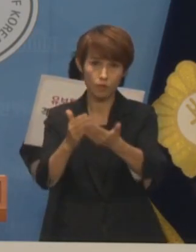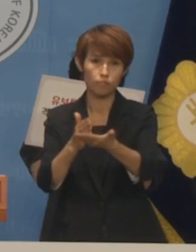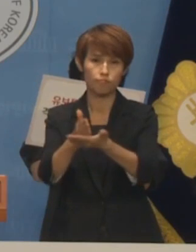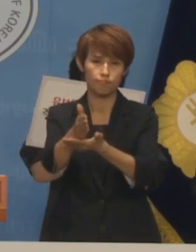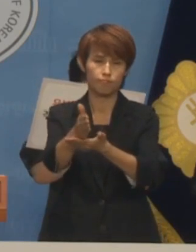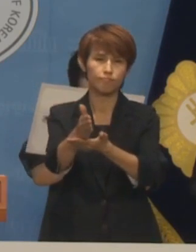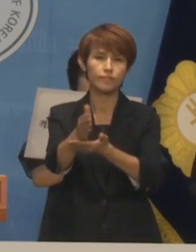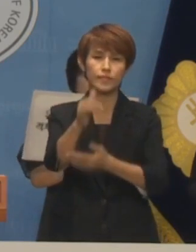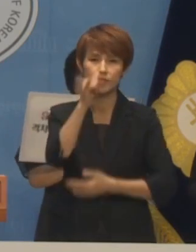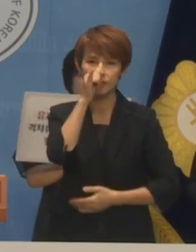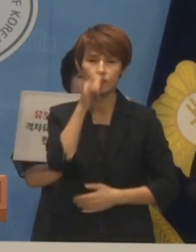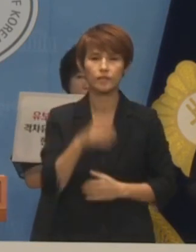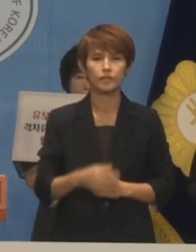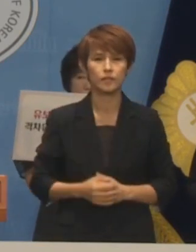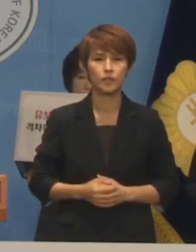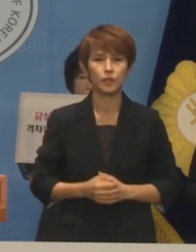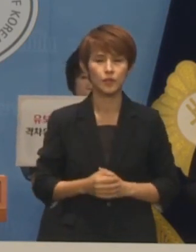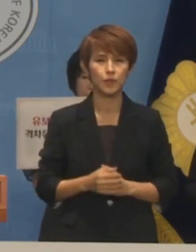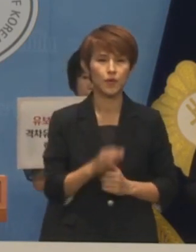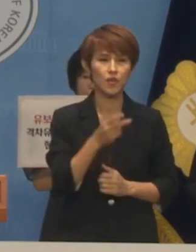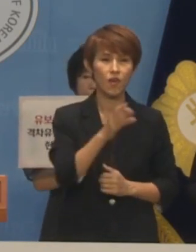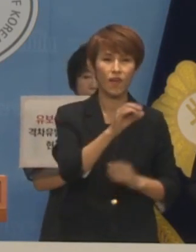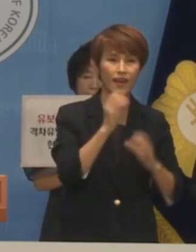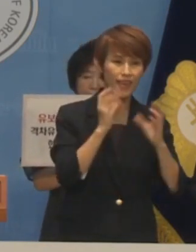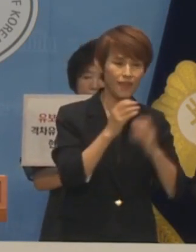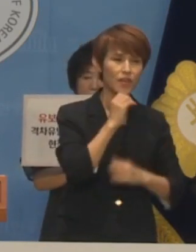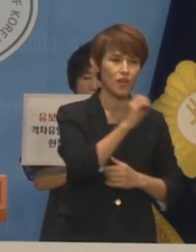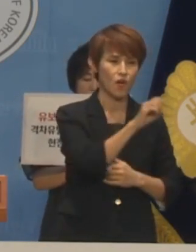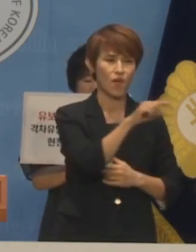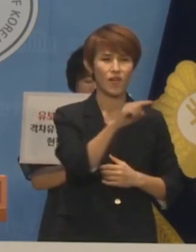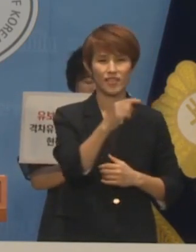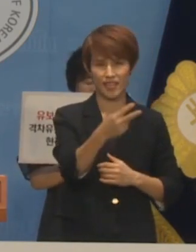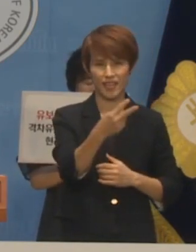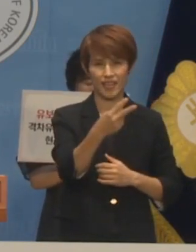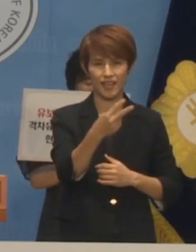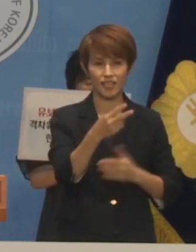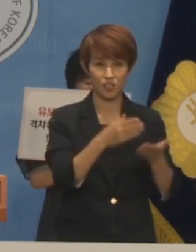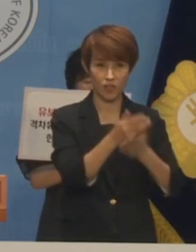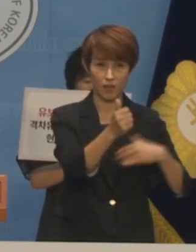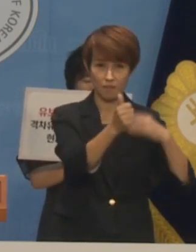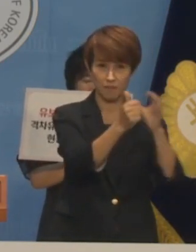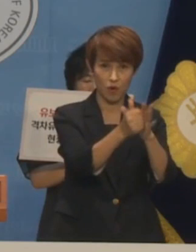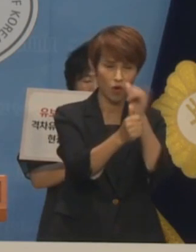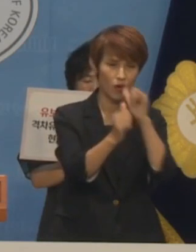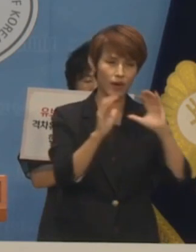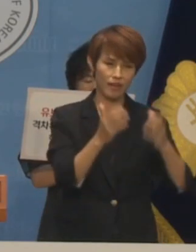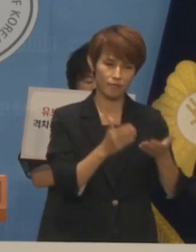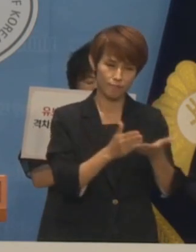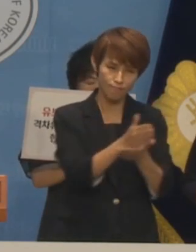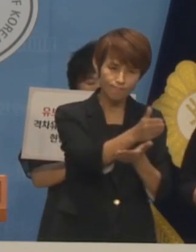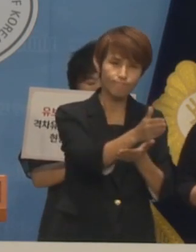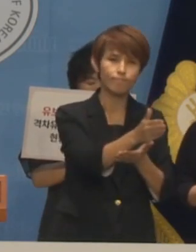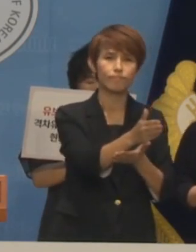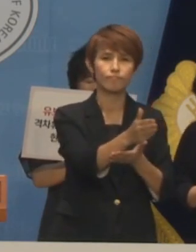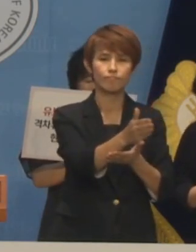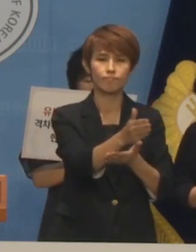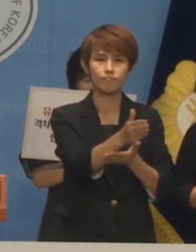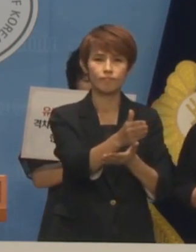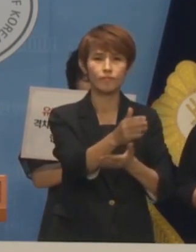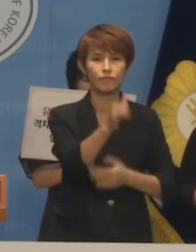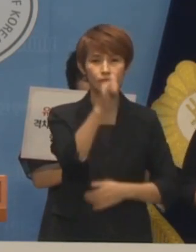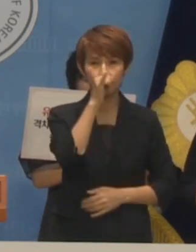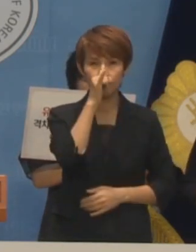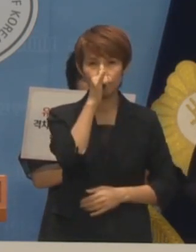전문성을 담보하는 한편 영아교사는 0~2세를 전담하면서 유아 아동 돌봄 전문가로서 전문성을 담보할 수